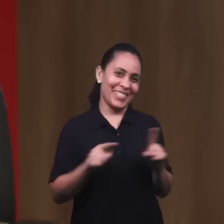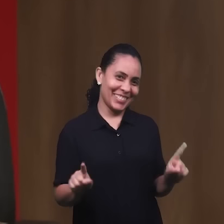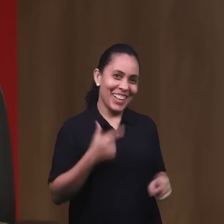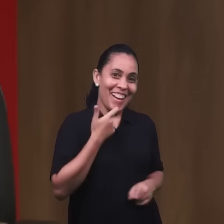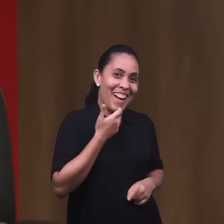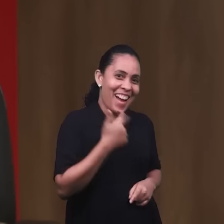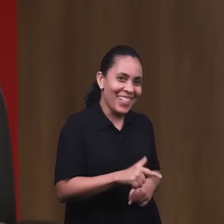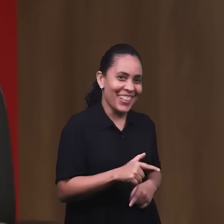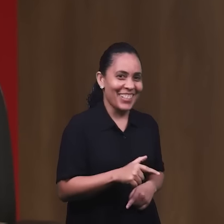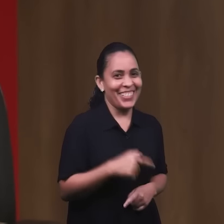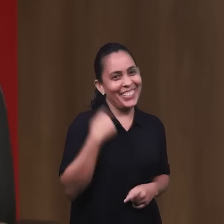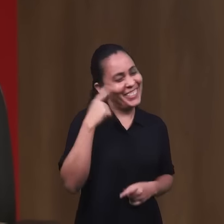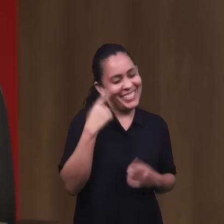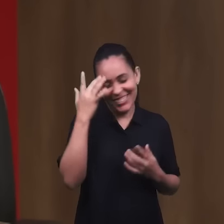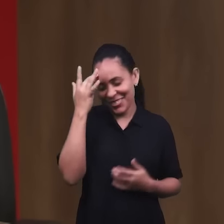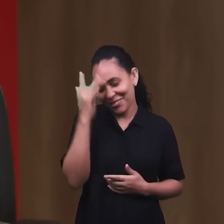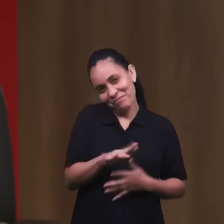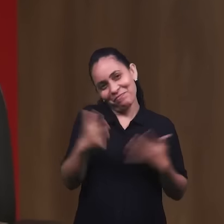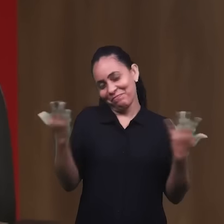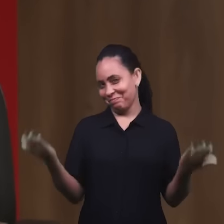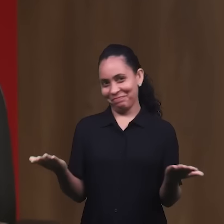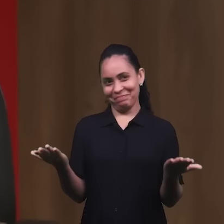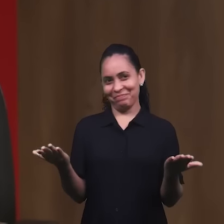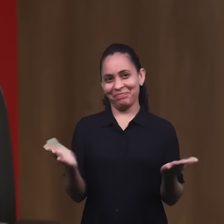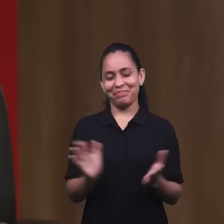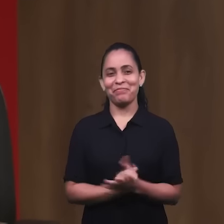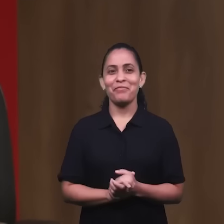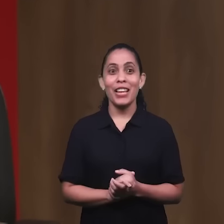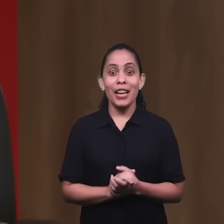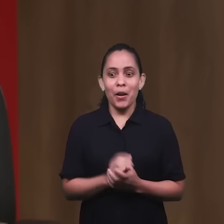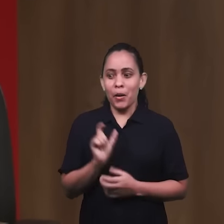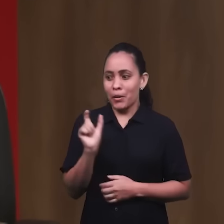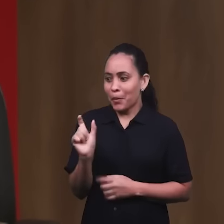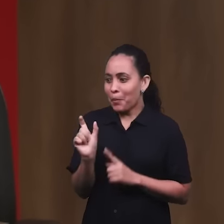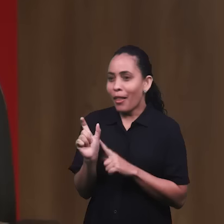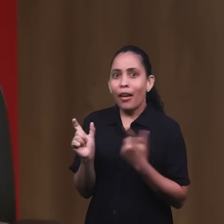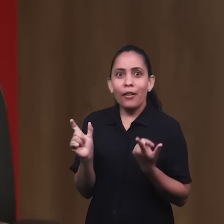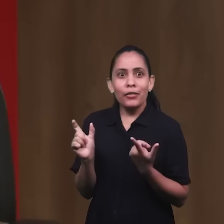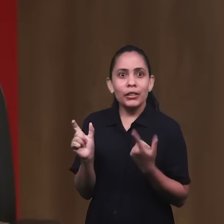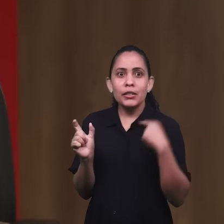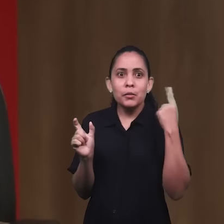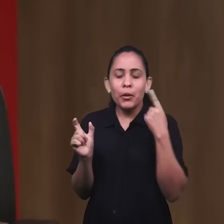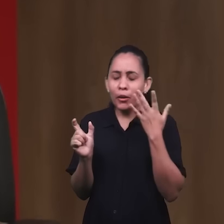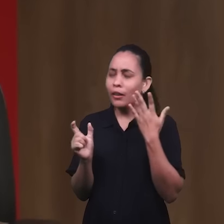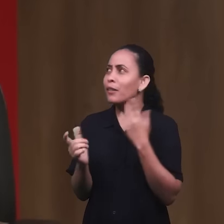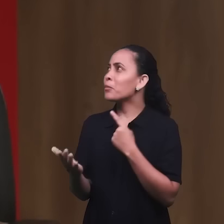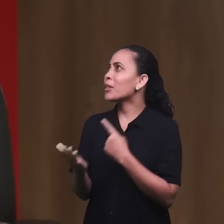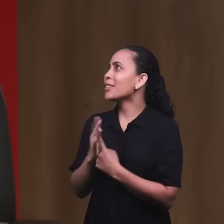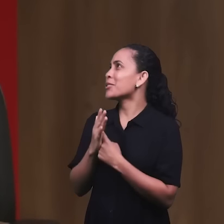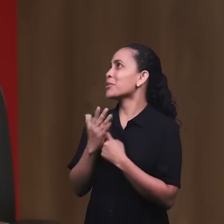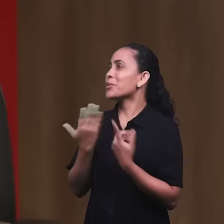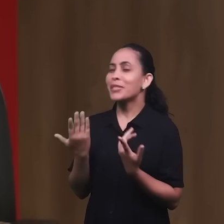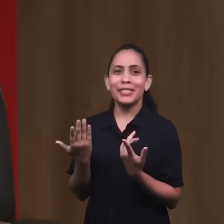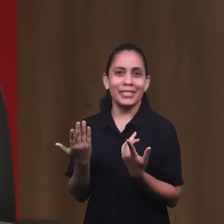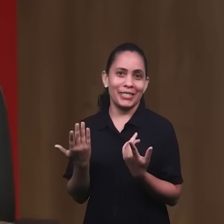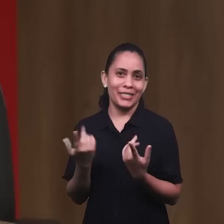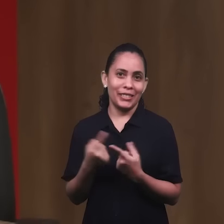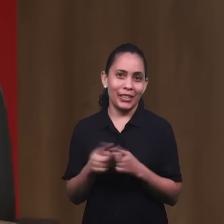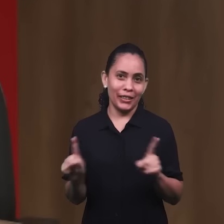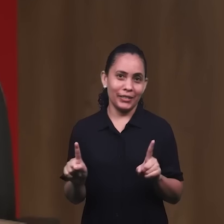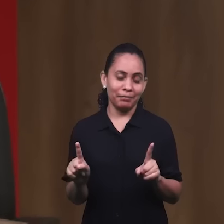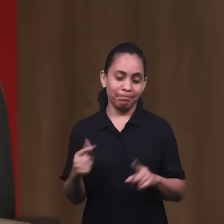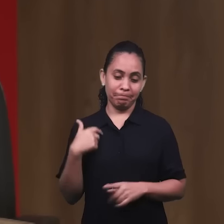espanhol. Então, eu ficava, meu Deus, como é que é essa palavra em espanhol? Eu ficava, por favor, alguém me ajuda. E não tinha, porque ali na